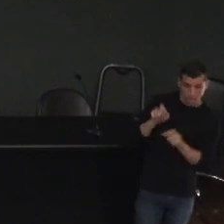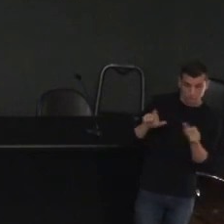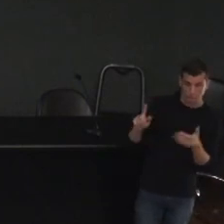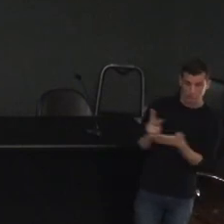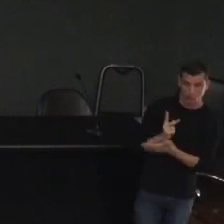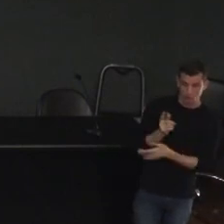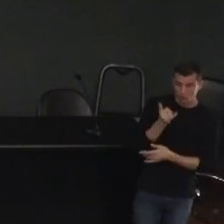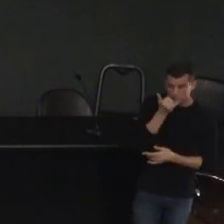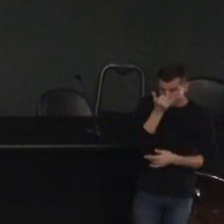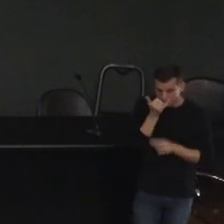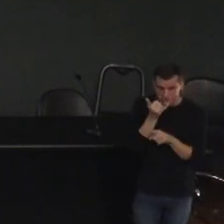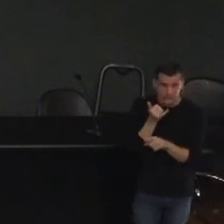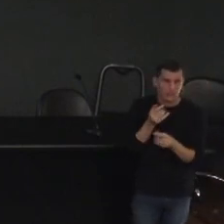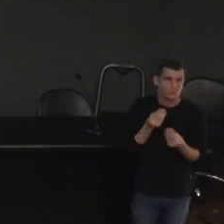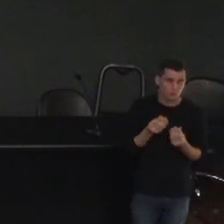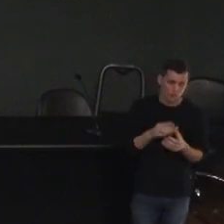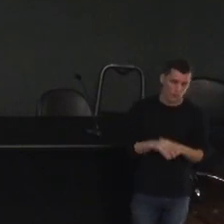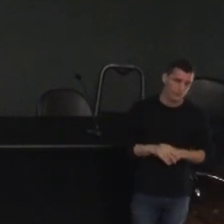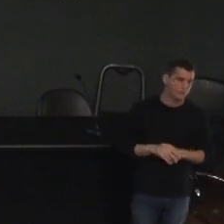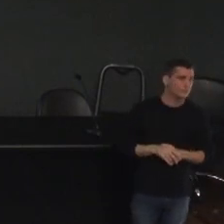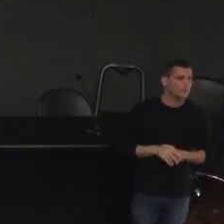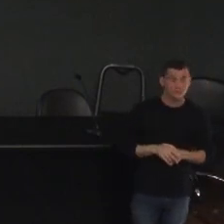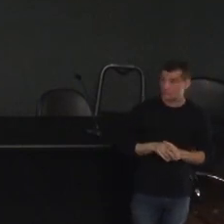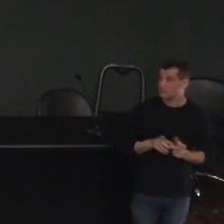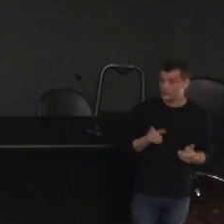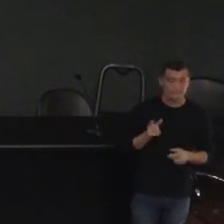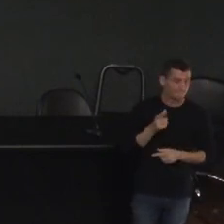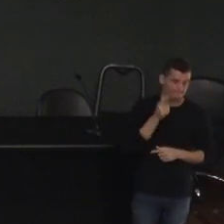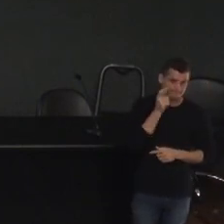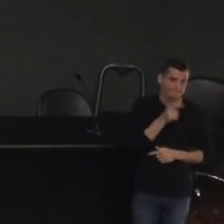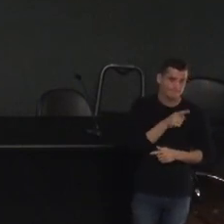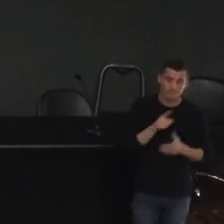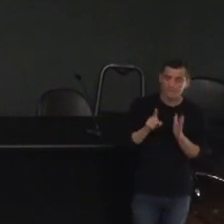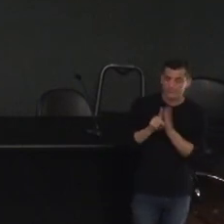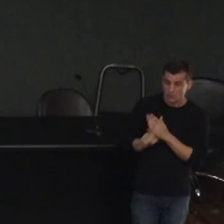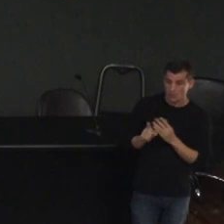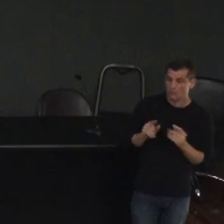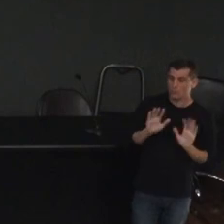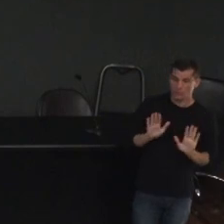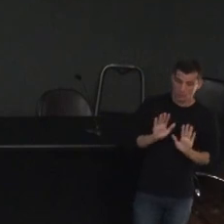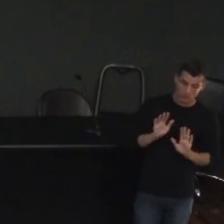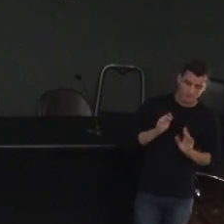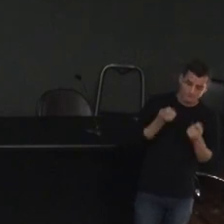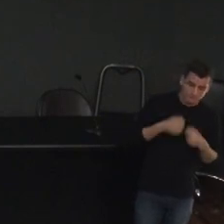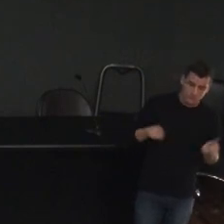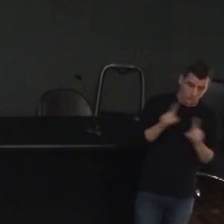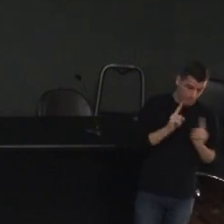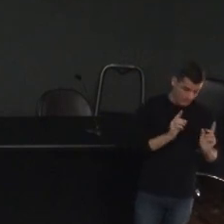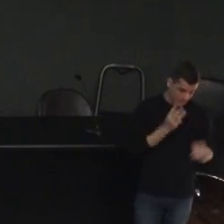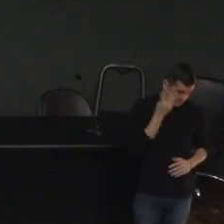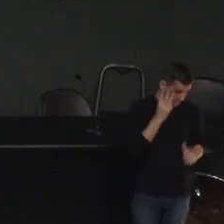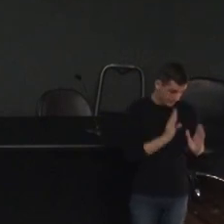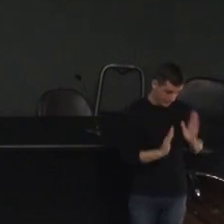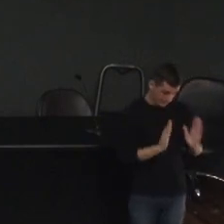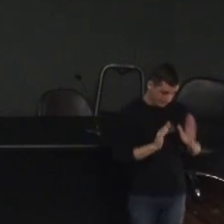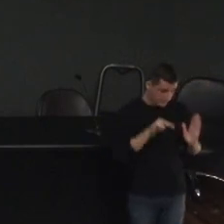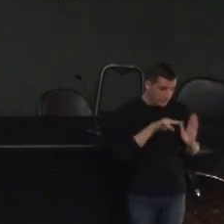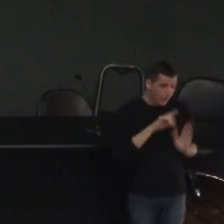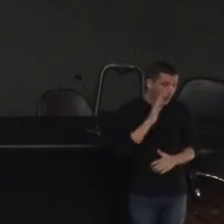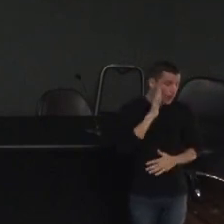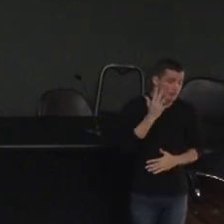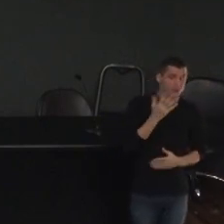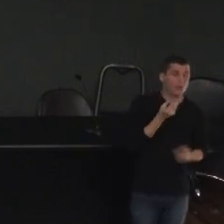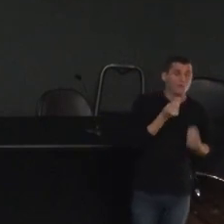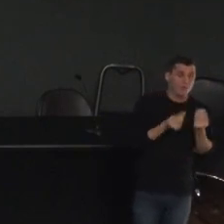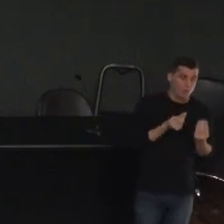não é bem interessante a tua pergunta veja você não precisa comunicar a solução em três dias úteis você precisa comunicar